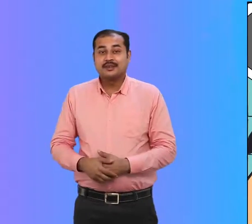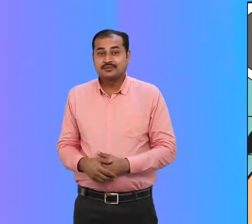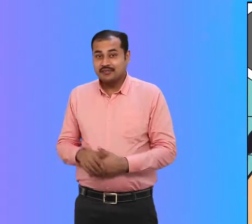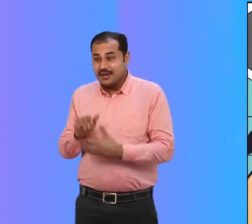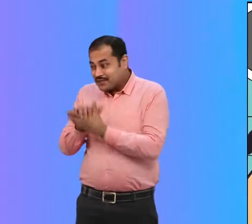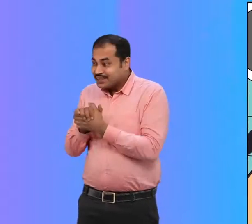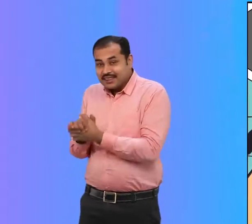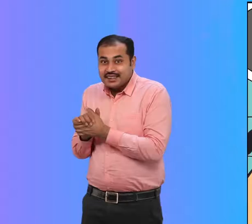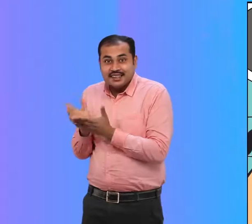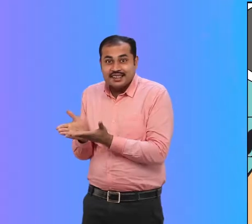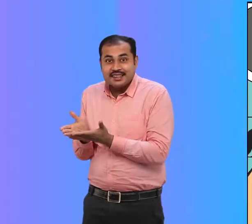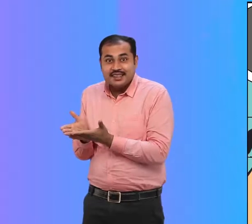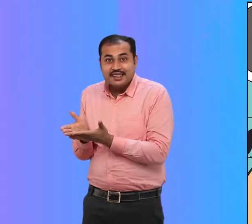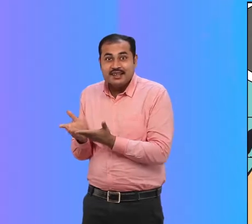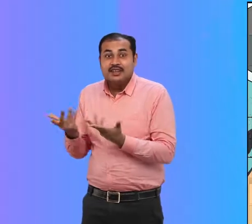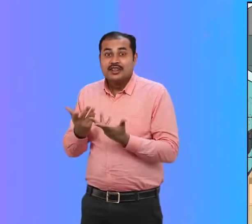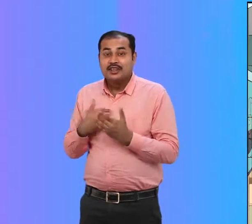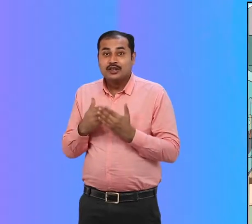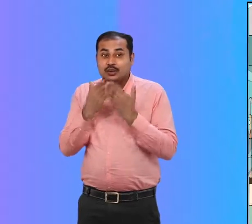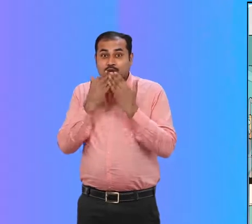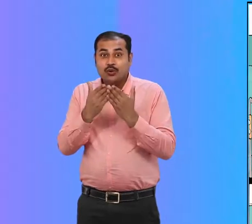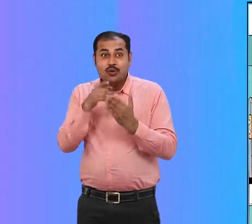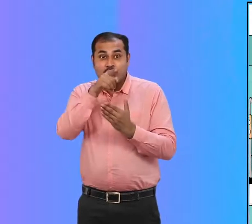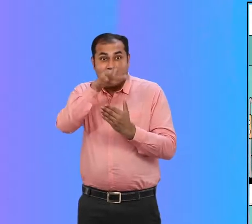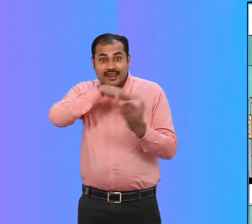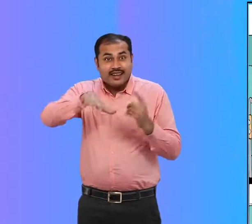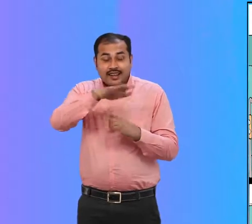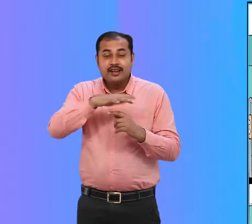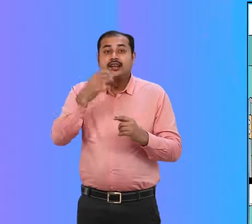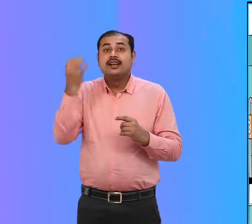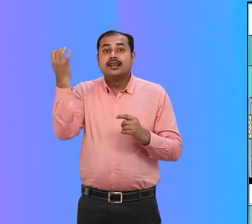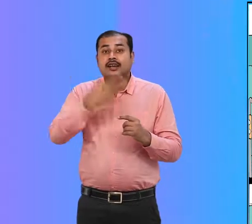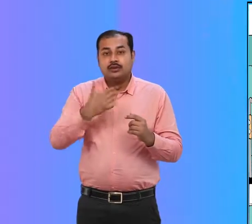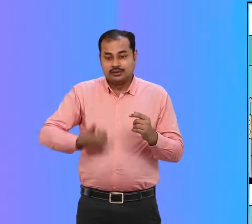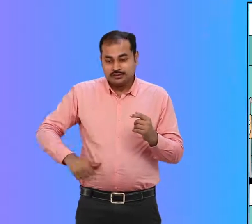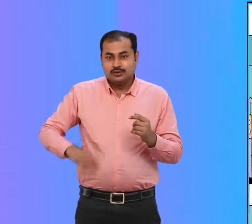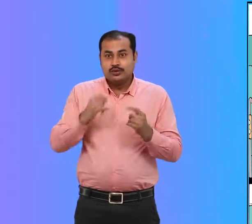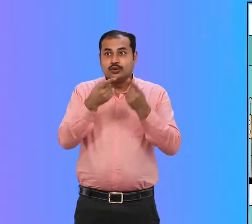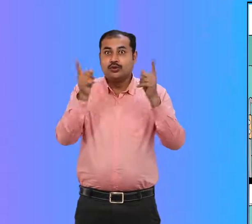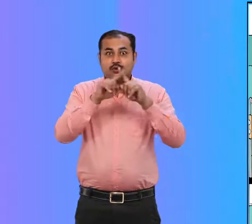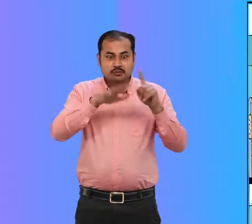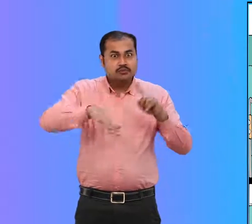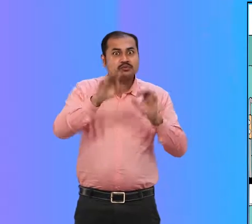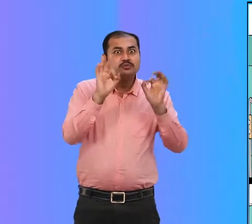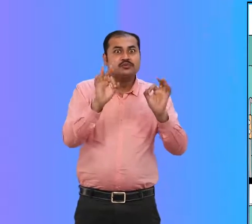है हेलो दोस्तों स्कूल में एक नया शौचालय बना है